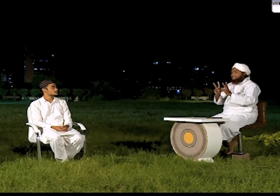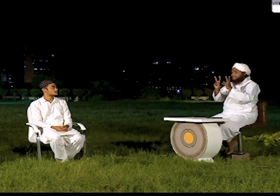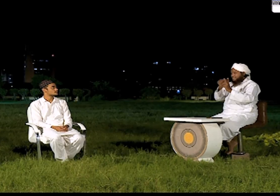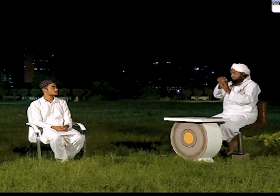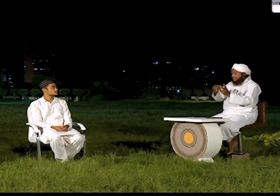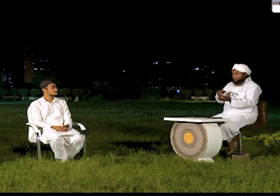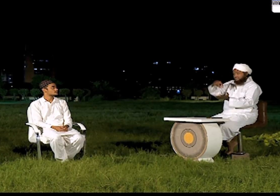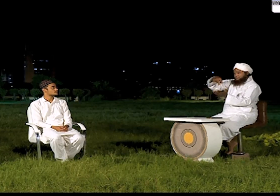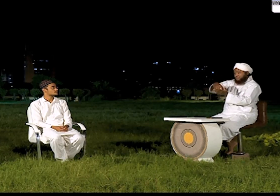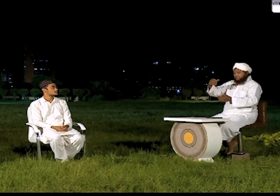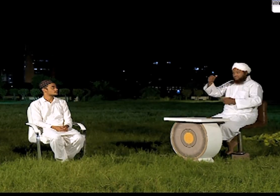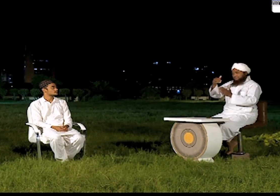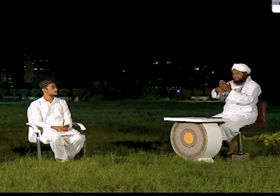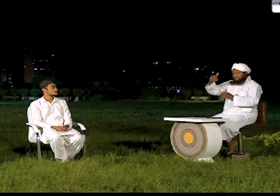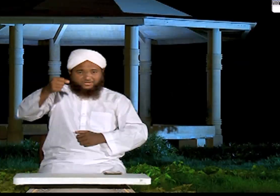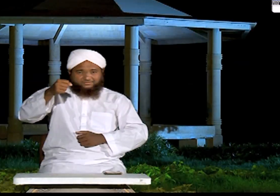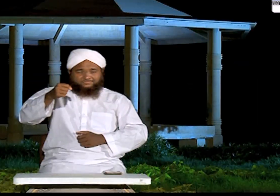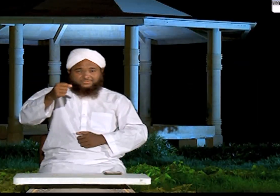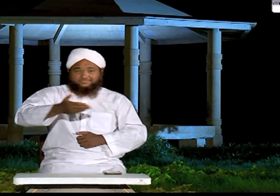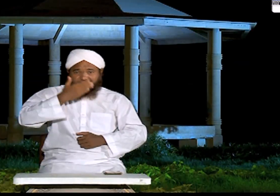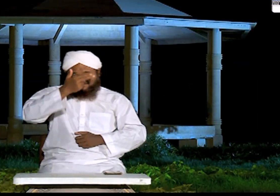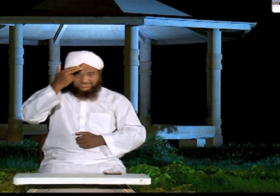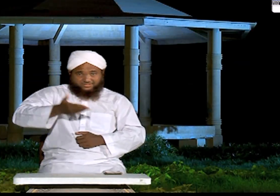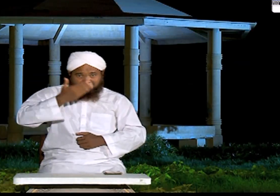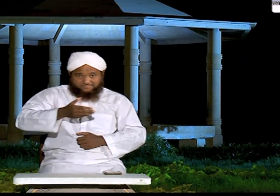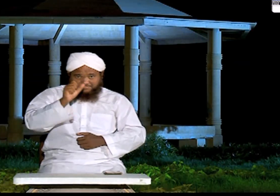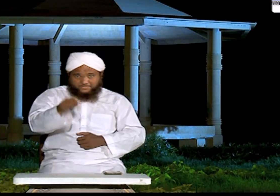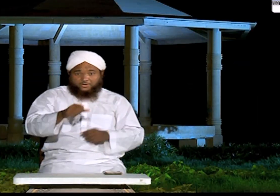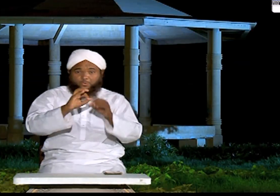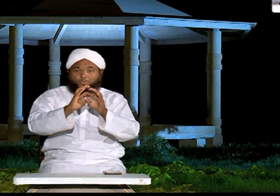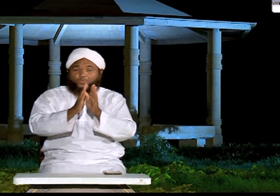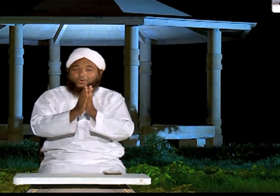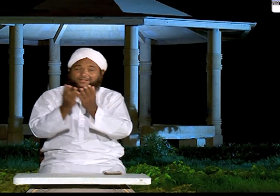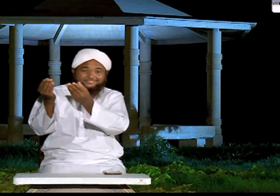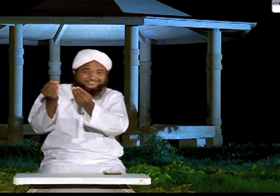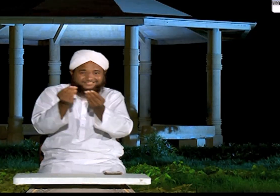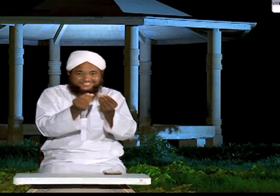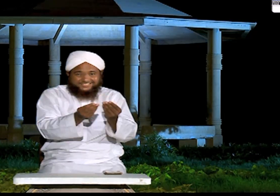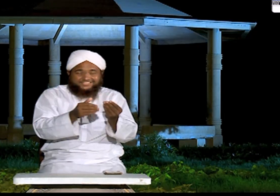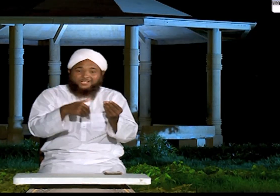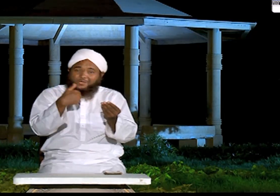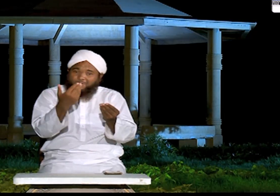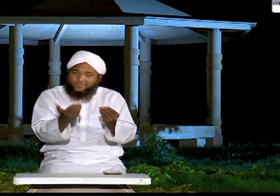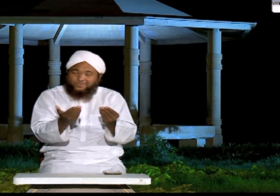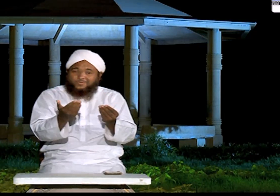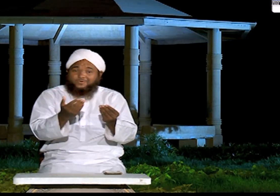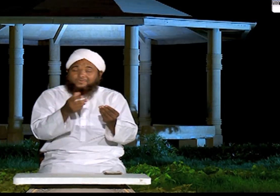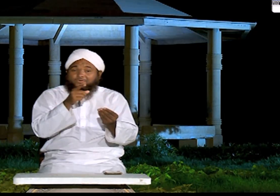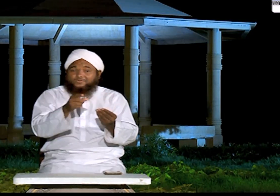ہاتھ میں لیے خود بارشاد فرمائیں گے قرآن عطا کر کے ان کی شان کو اور بڑھایا جائے گا اور جب